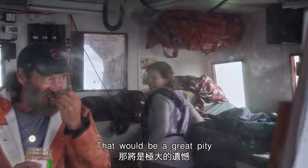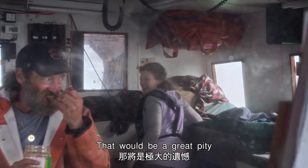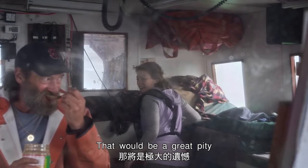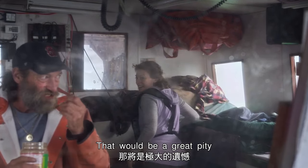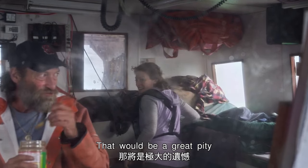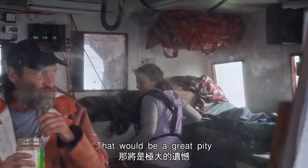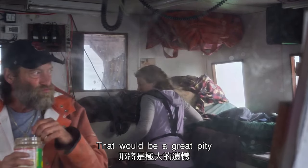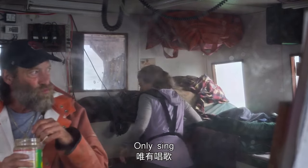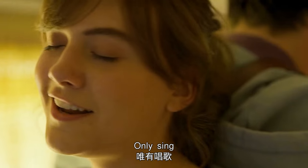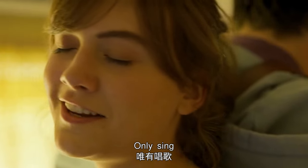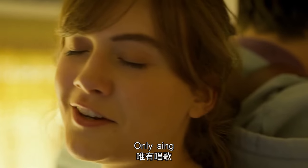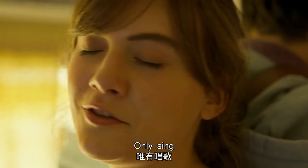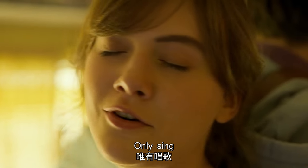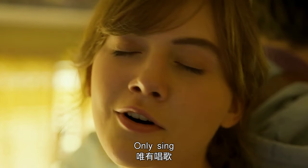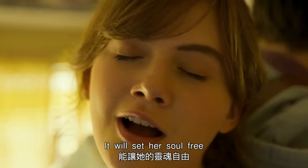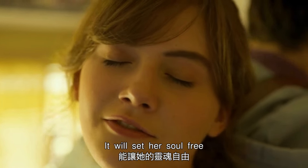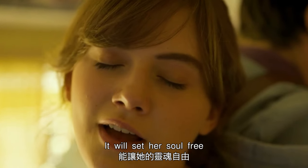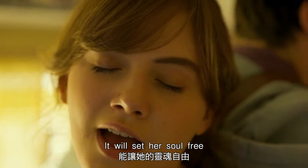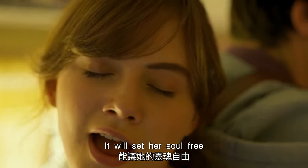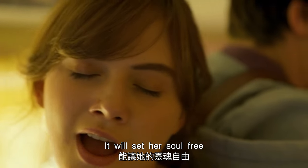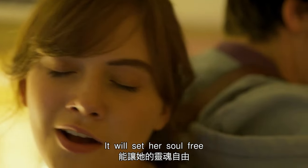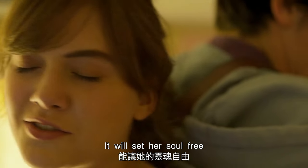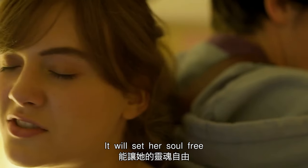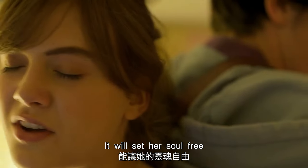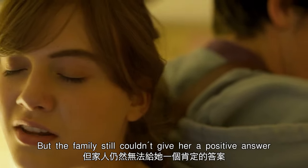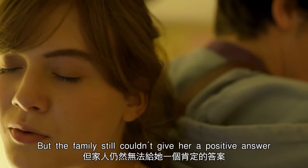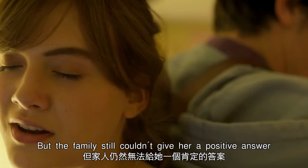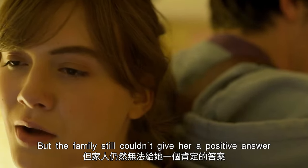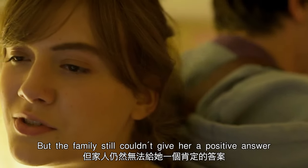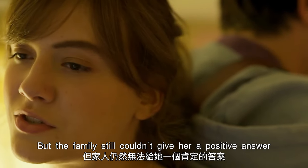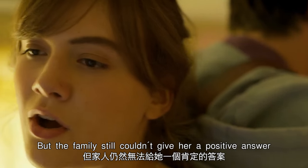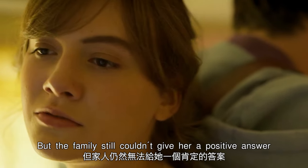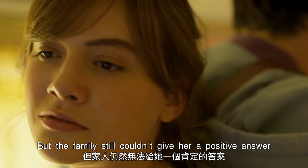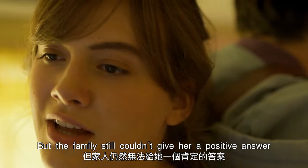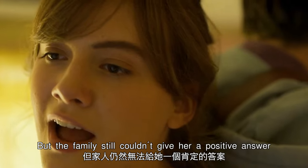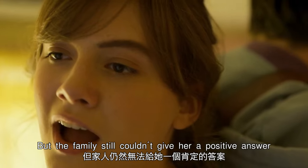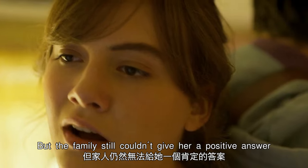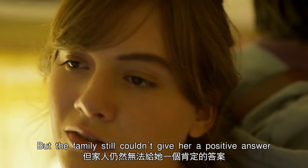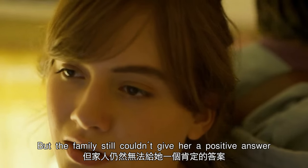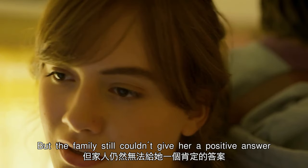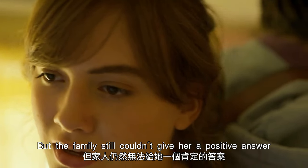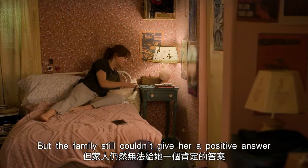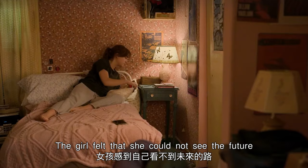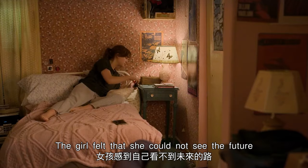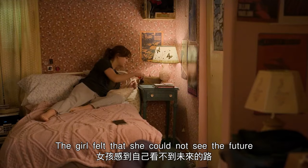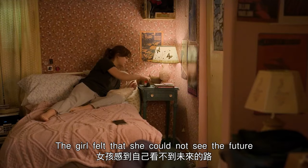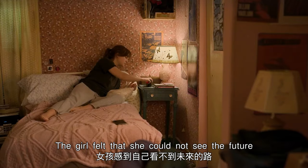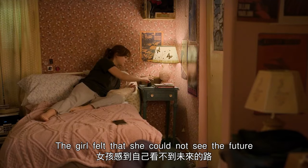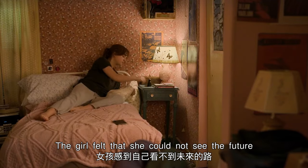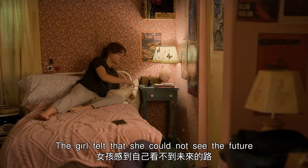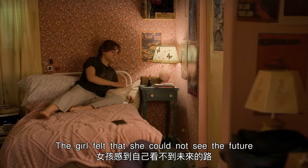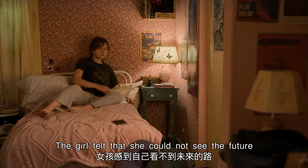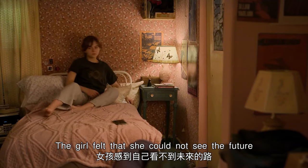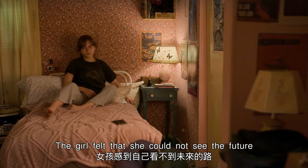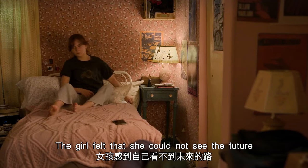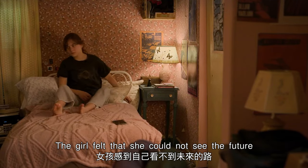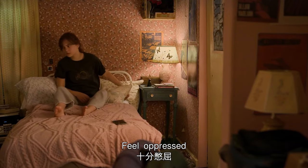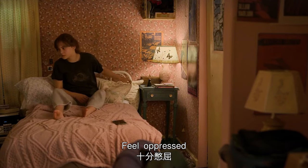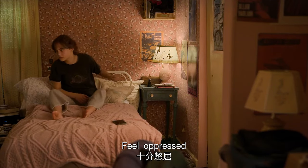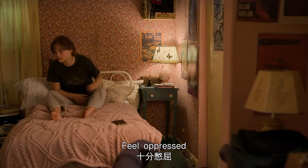是极大的遗憾唯有唱歌能让她的灵魂自由但家人仍然无法给她一个肯定的答案女孩感到自己看不到未来的路十分憋